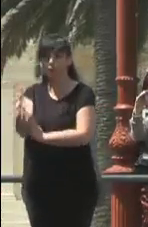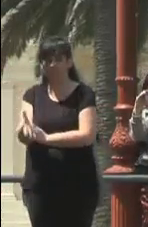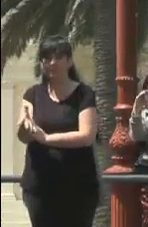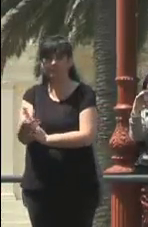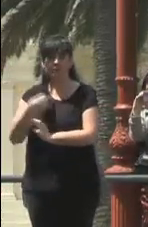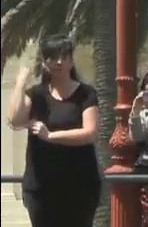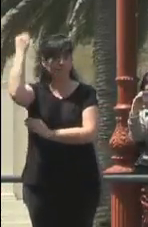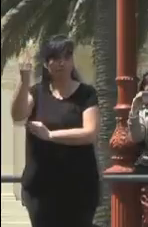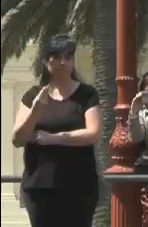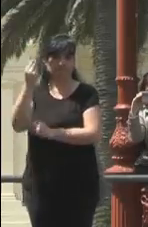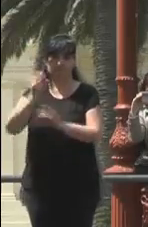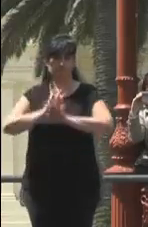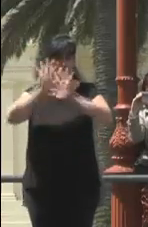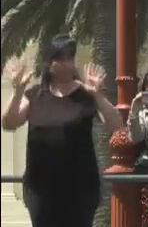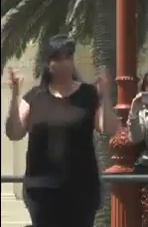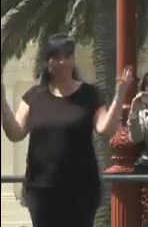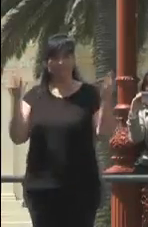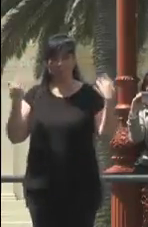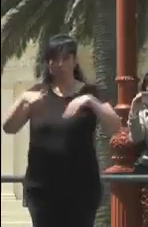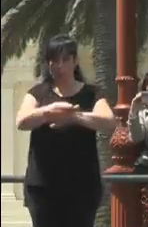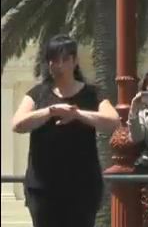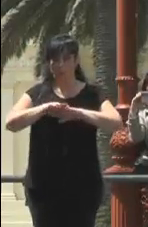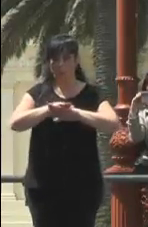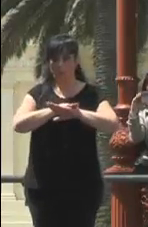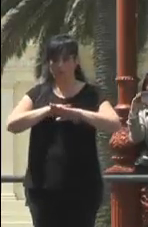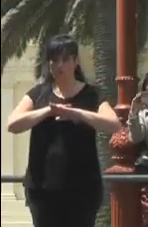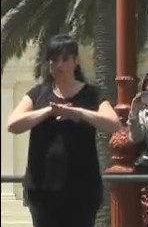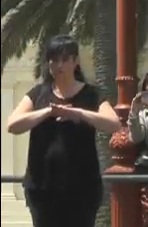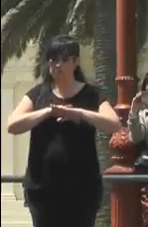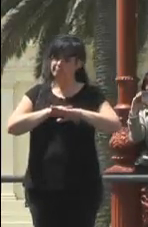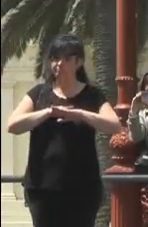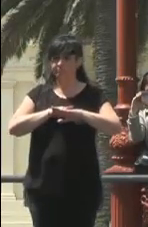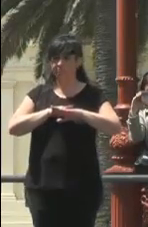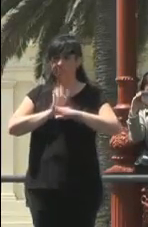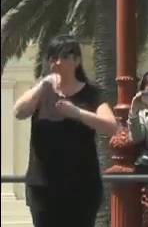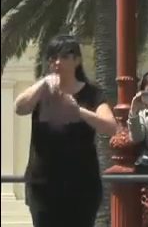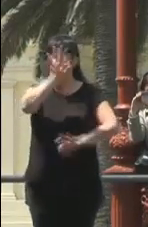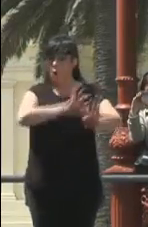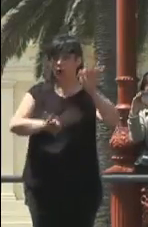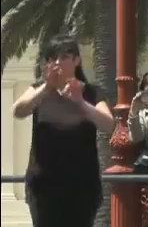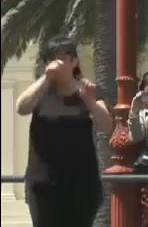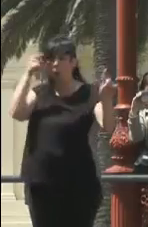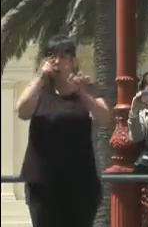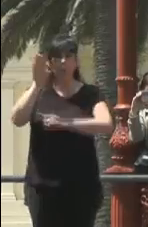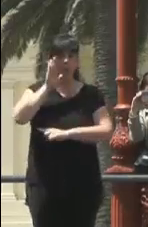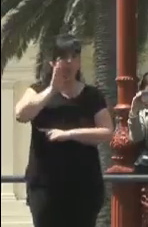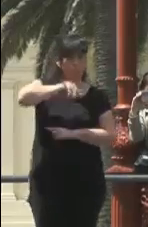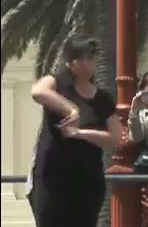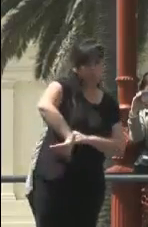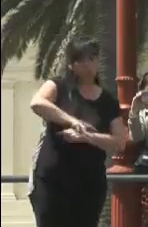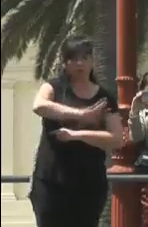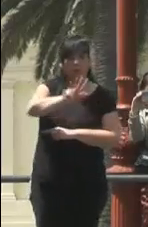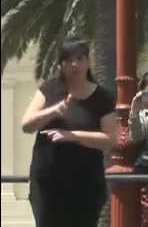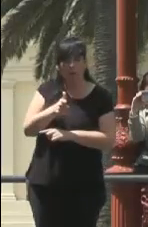que es evidente que no puede gobernar una organización que solo sirve para delinquir de